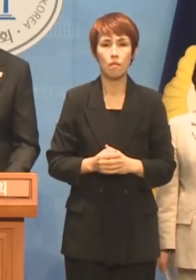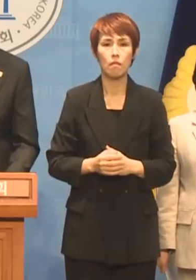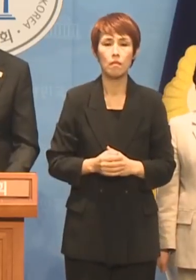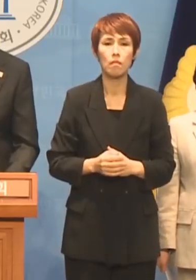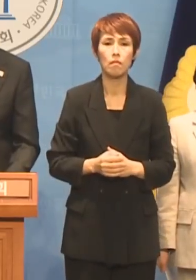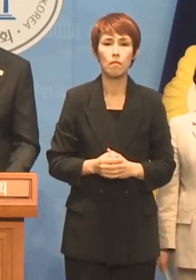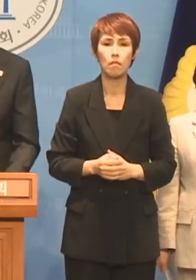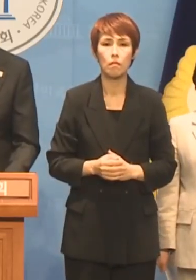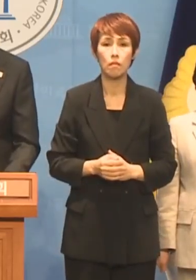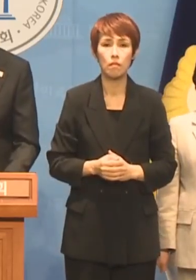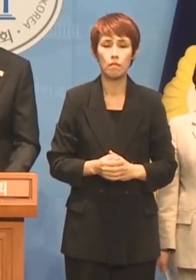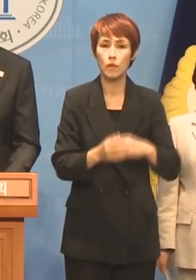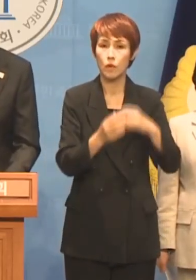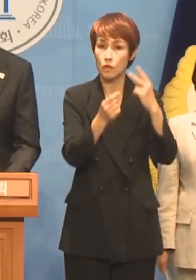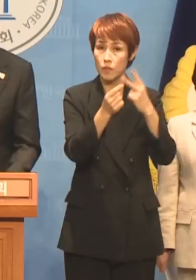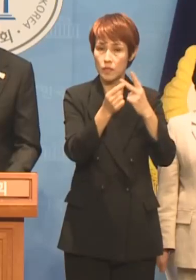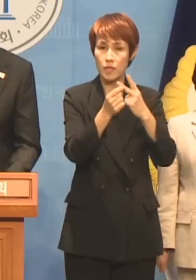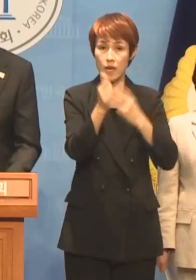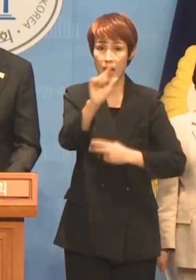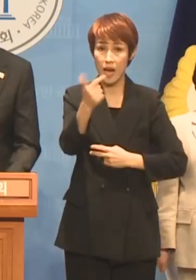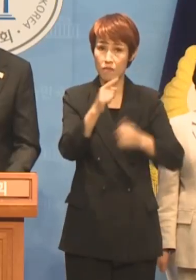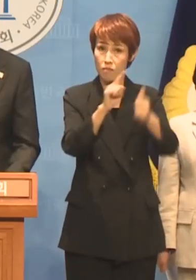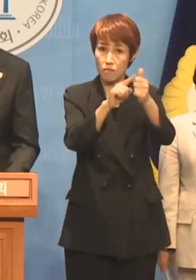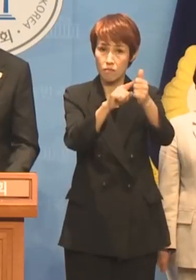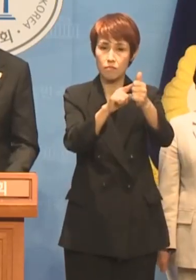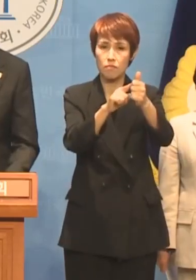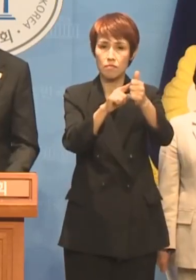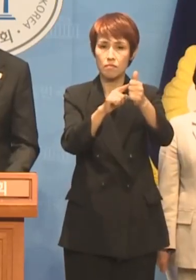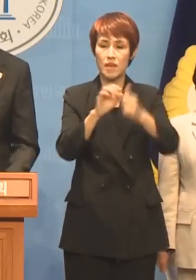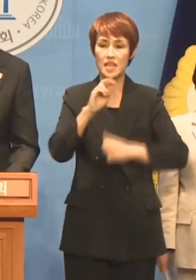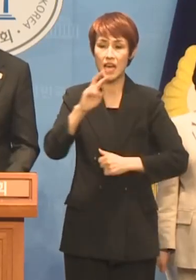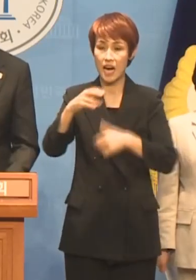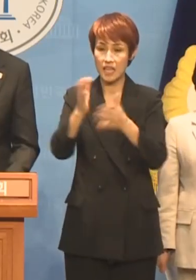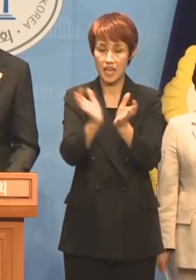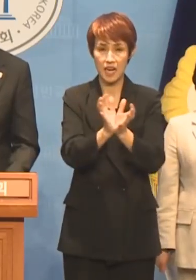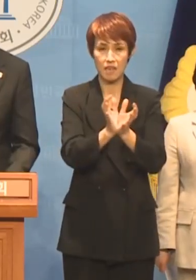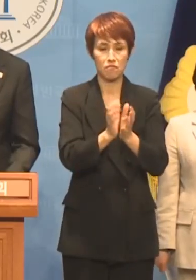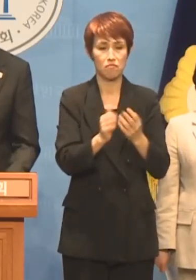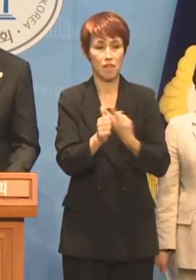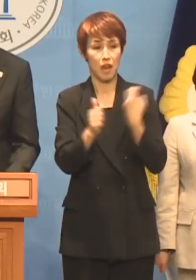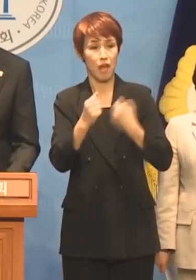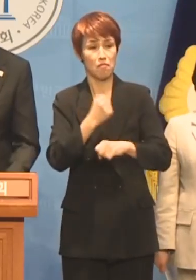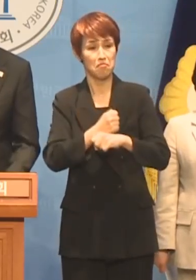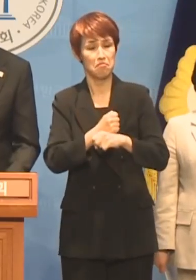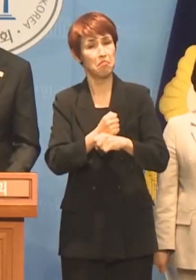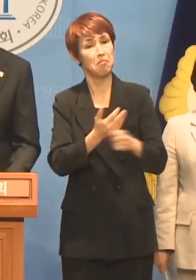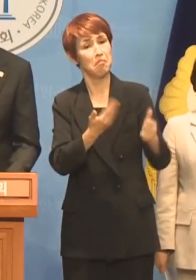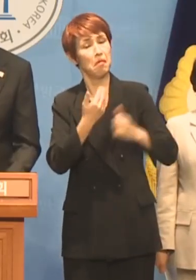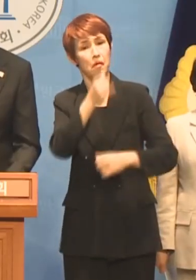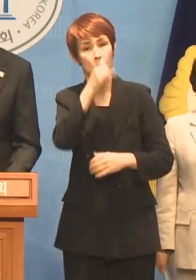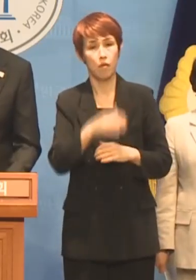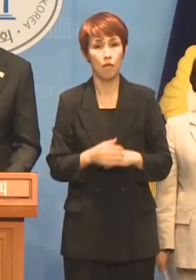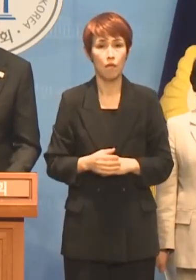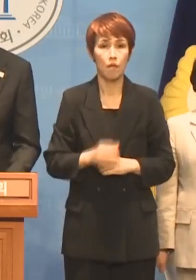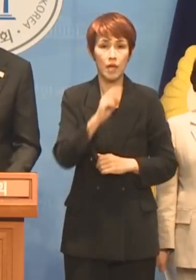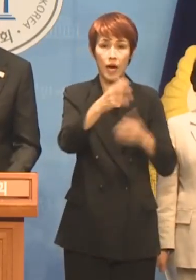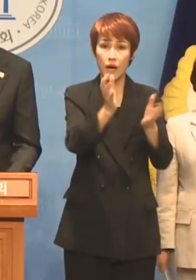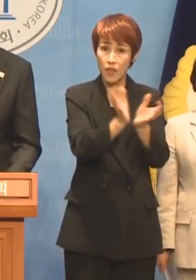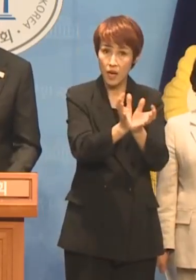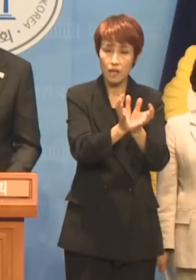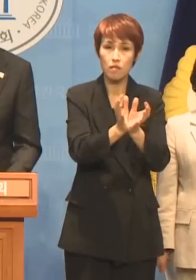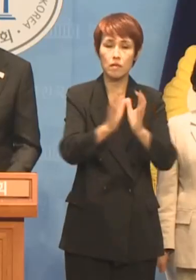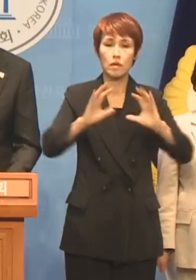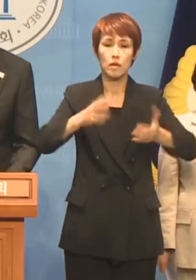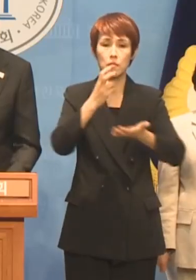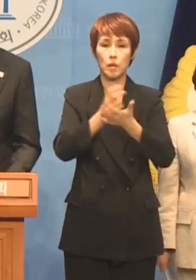없습니다. 두 번째, 한덕수 총리는 자신에 대한 야당 탄핵을 유도했습니다. 야당 모두 신임 헌법재판관